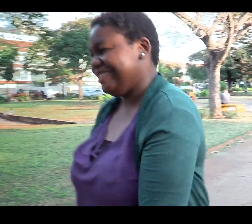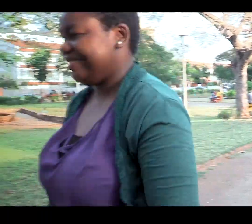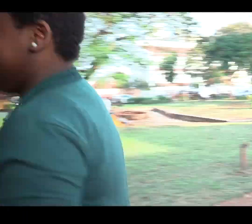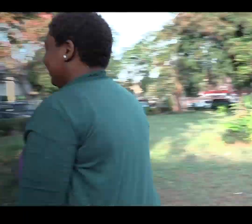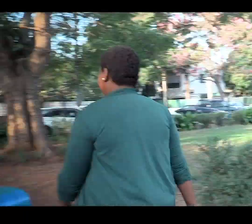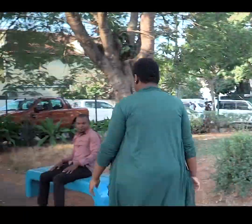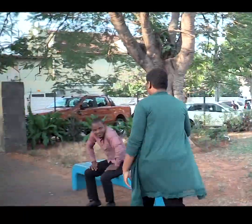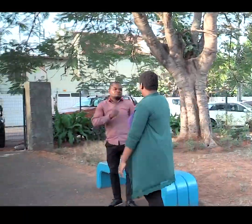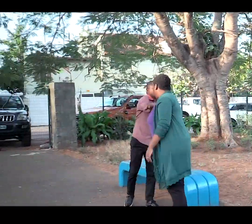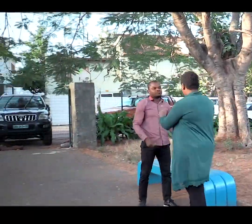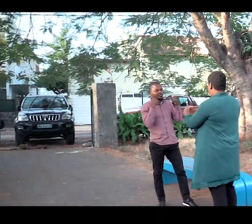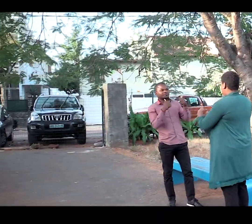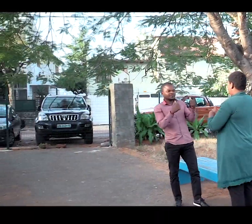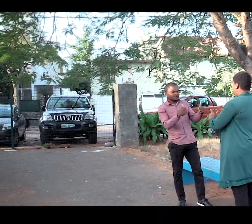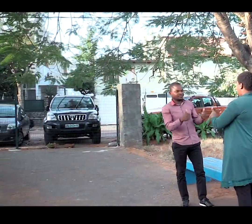lá!